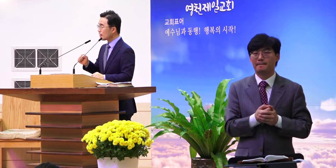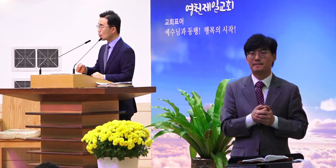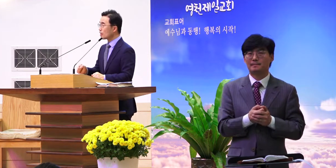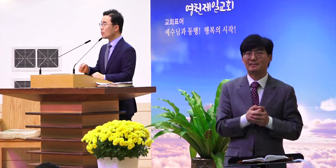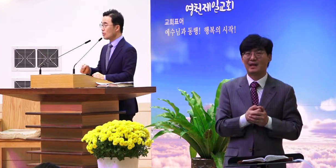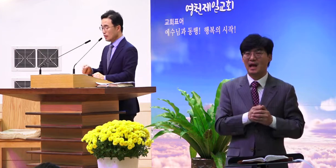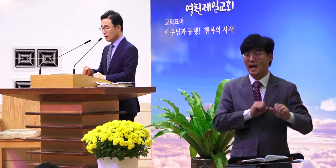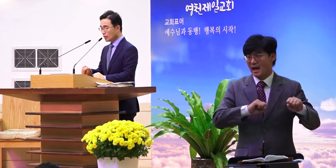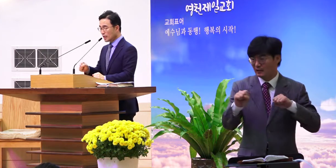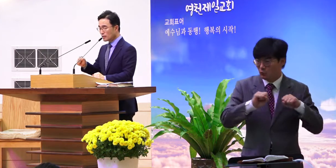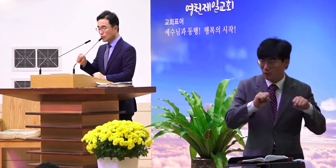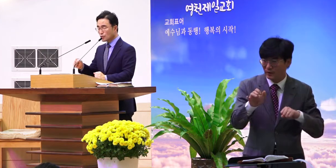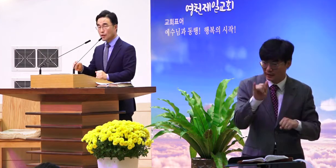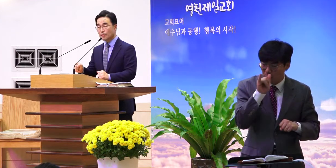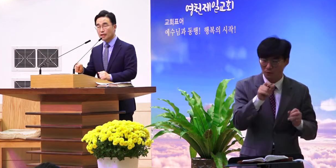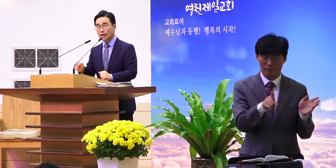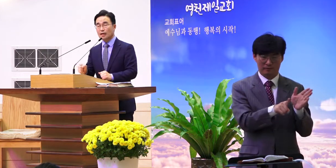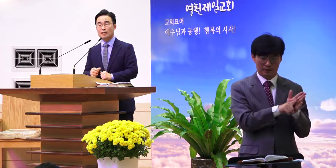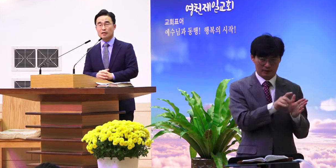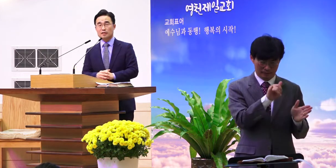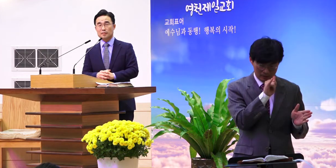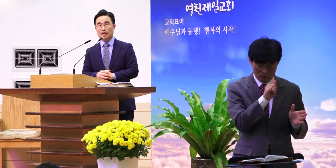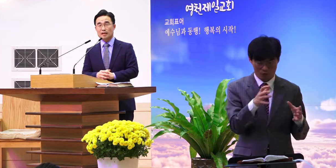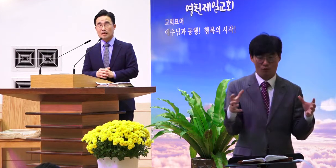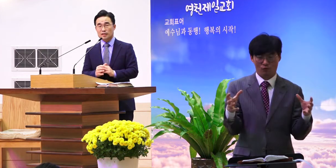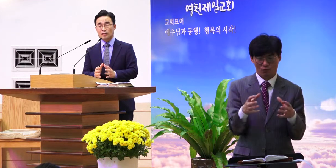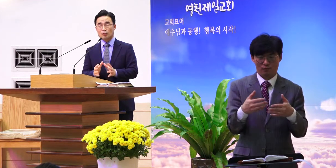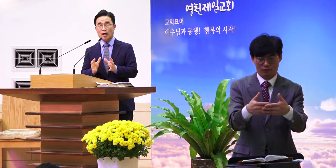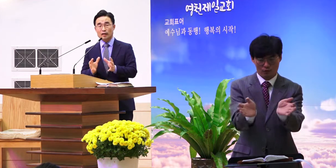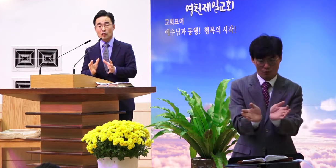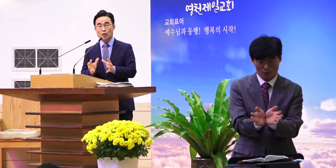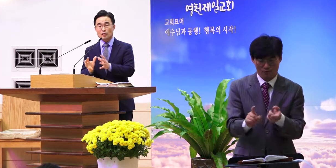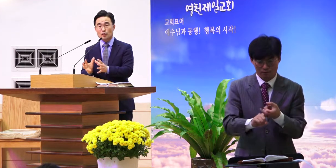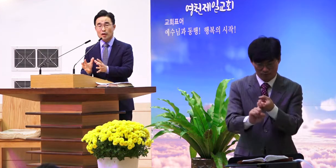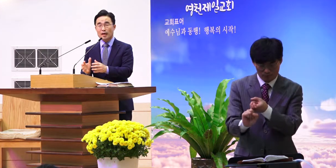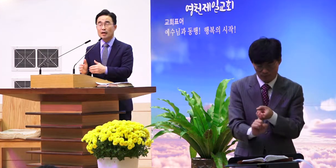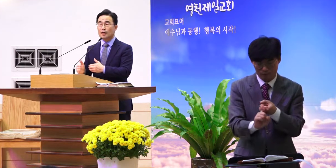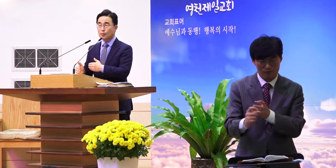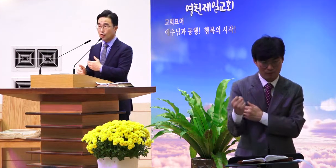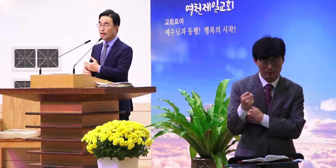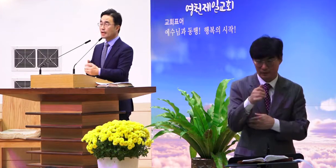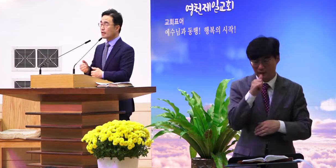거기에는 행동이 있고 거기에는 소속감이 나타난다고 했습니다. 신념과